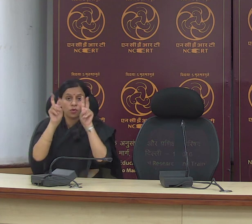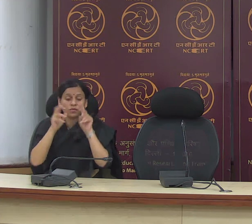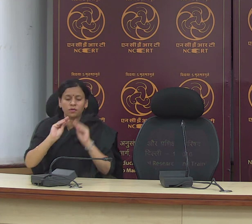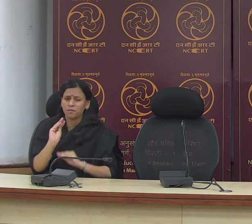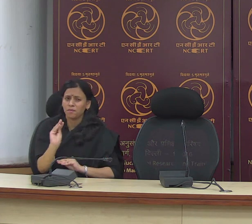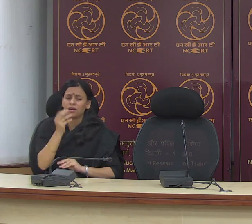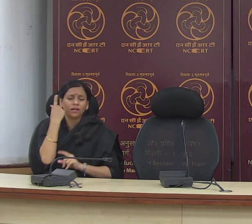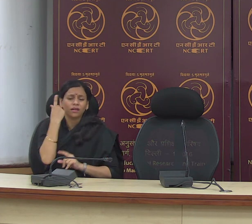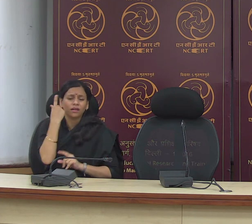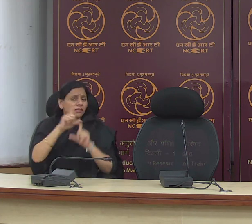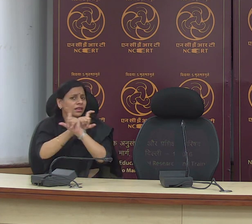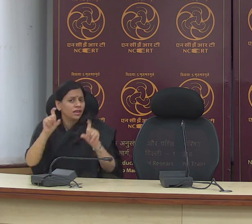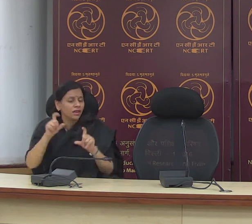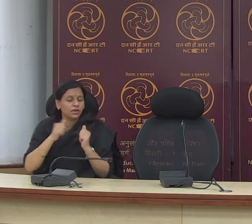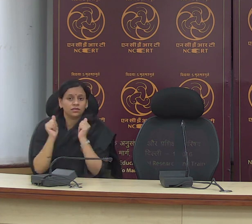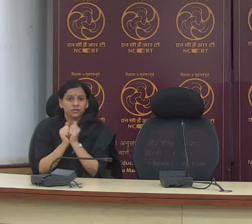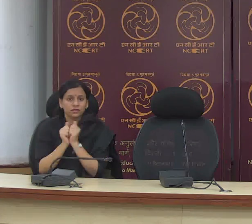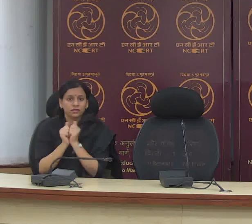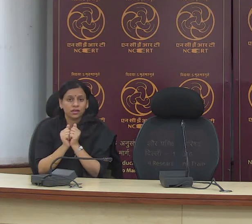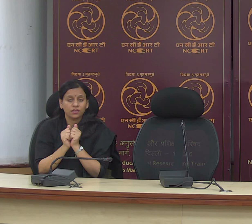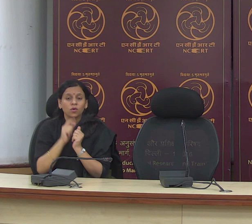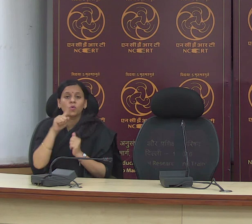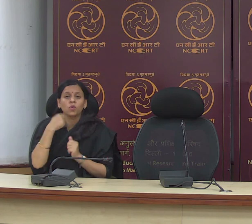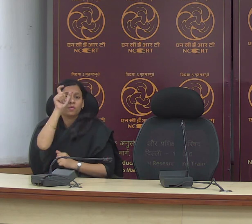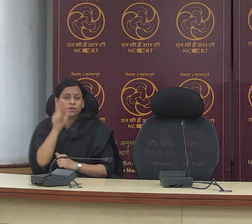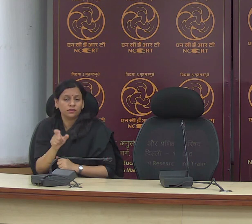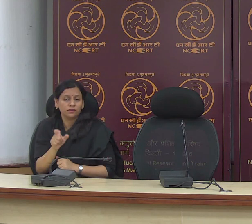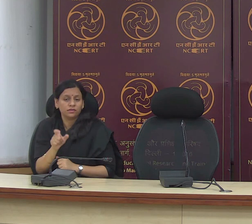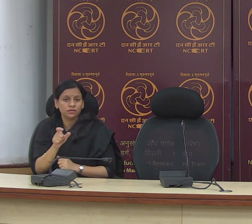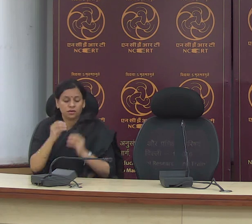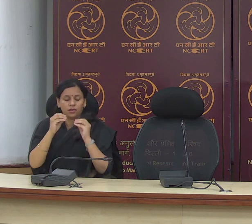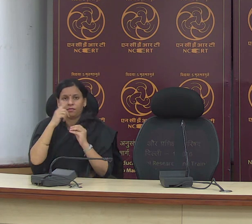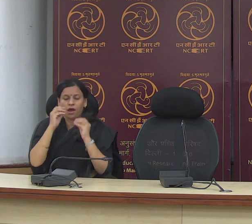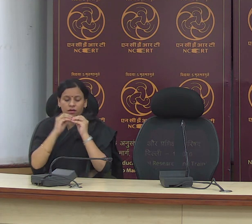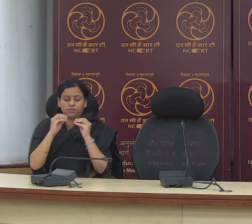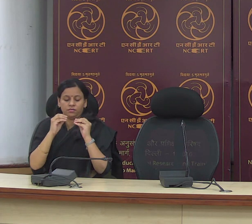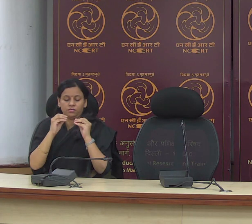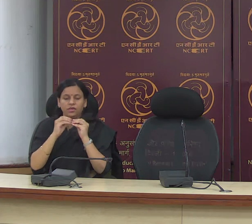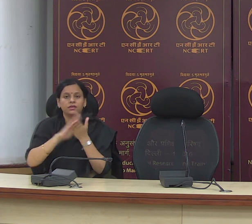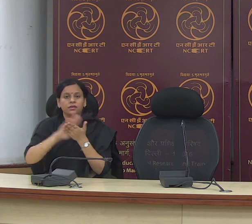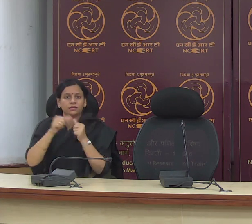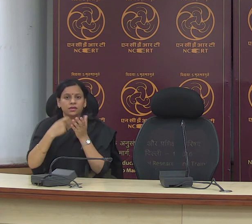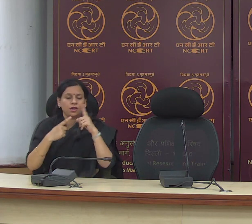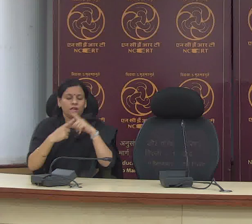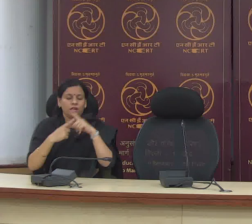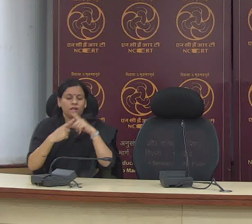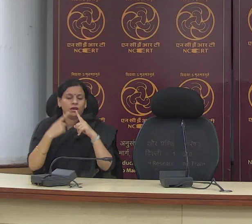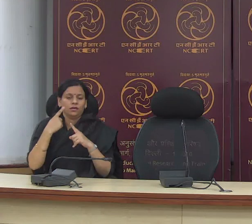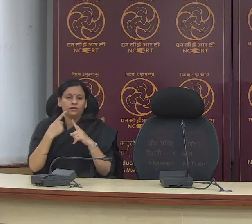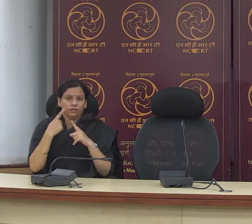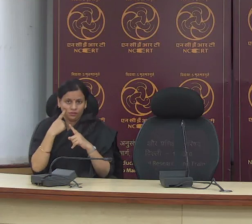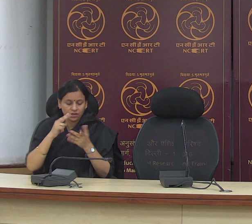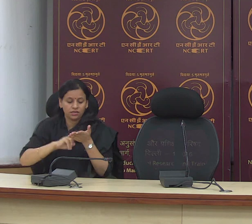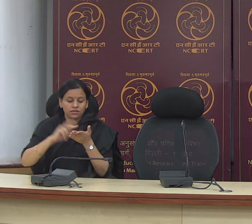तरीके से समझने के लिए, जानने के लिए हमारे साथ एक और शख्सियत हैं, डॉक्टर भारती कौशिक। आप जो है हेड हैं DICT और